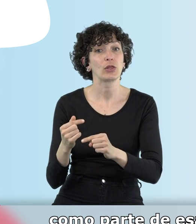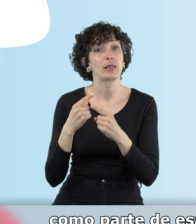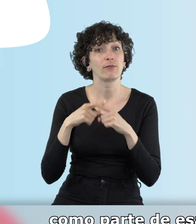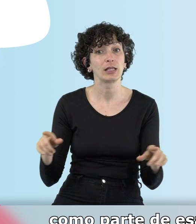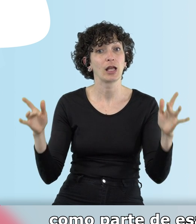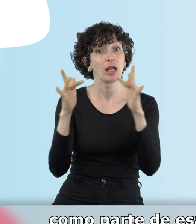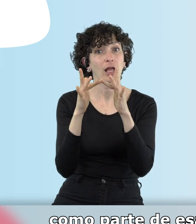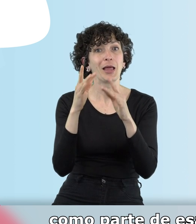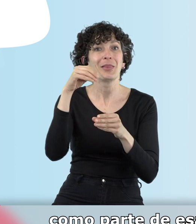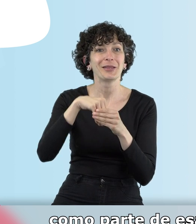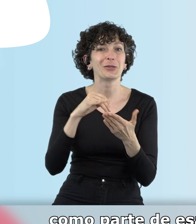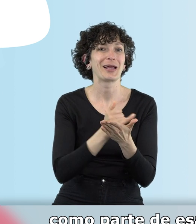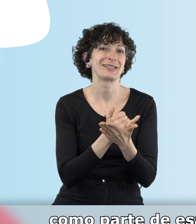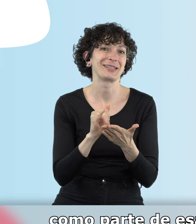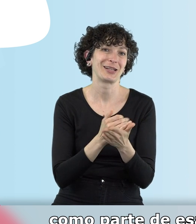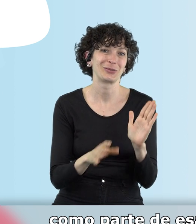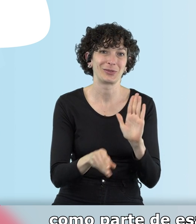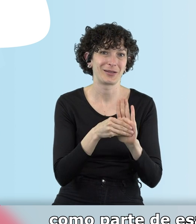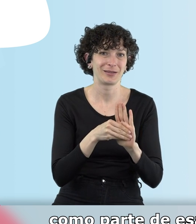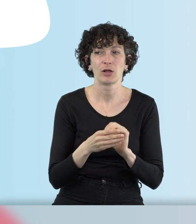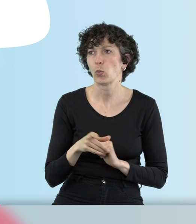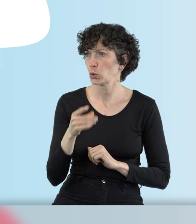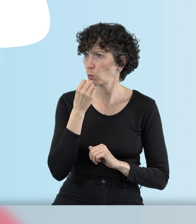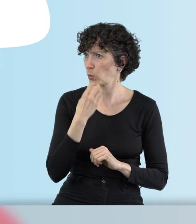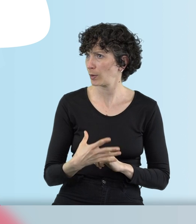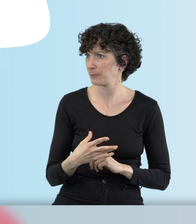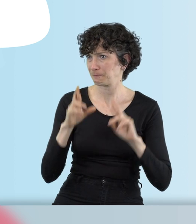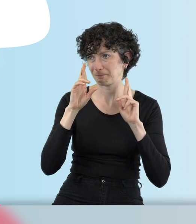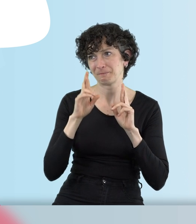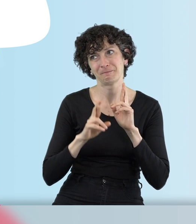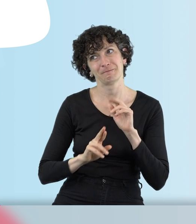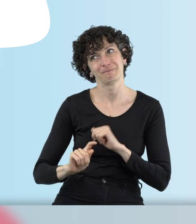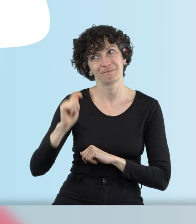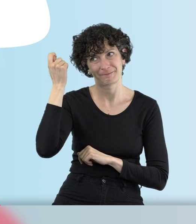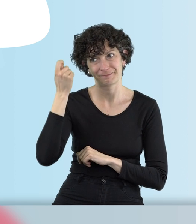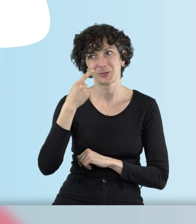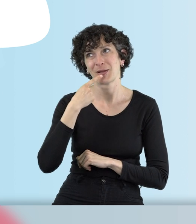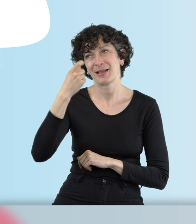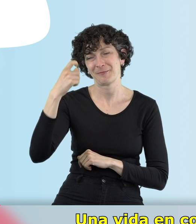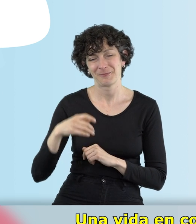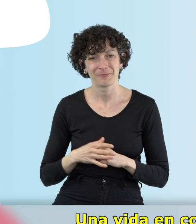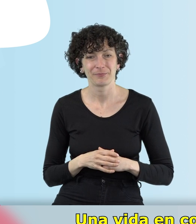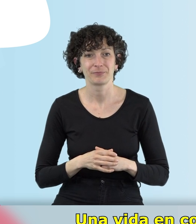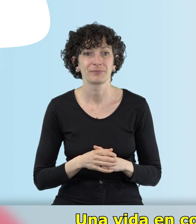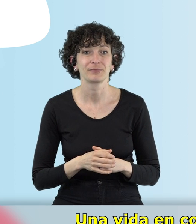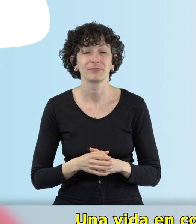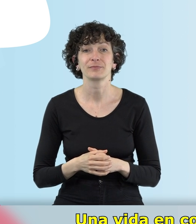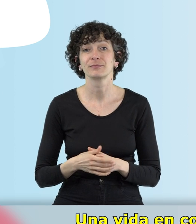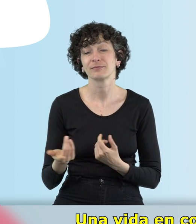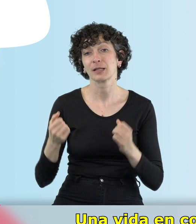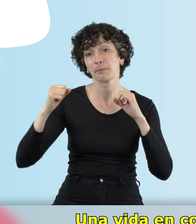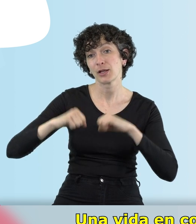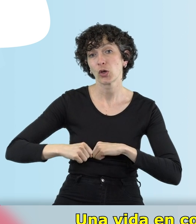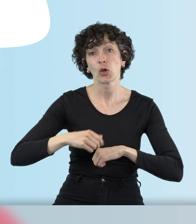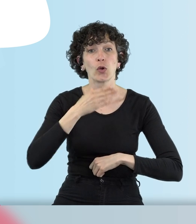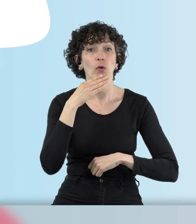intergeneracionalidad como parte de esa asignatura. Ah, eso está muy bien. Que fructifique eso, ¿eh? Ojalá. Una vida en convivencia entre